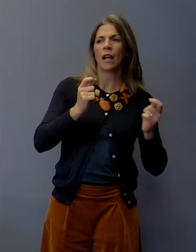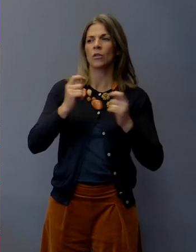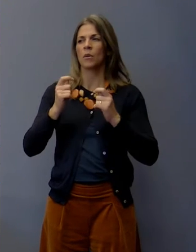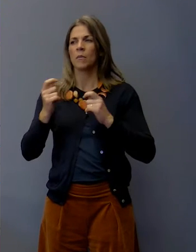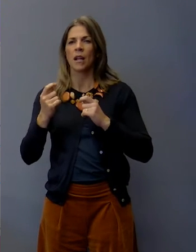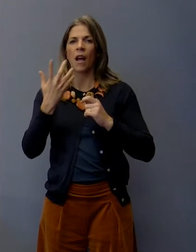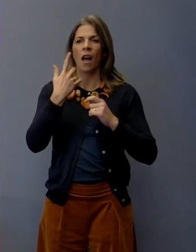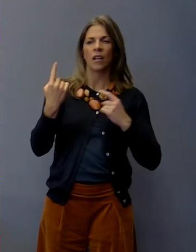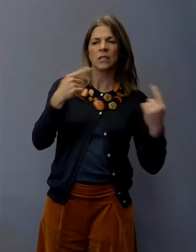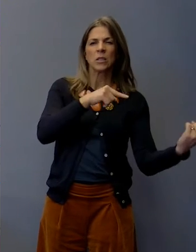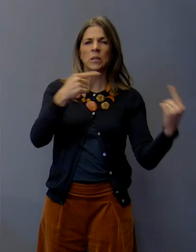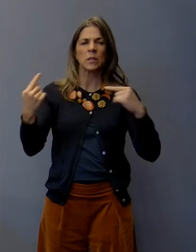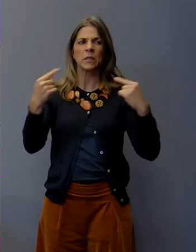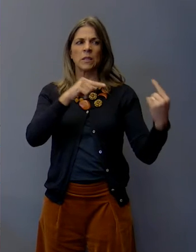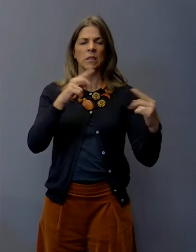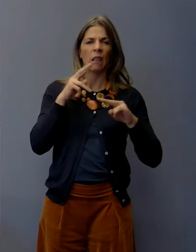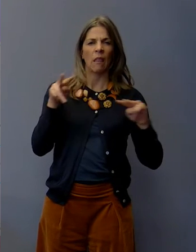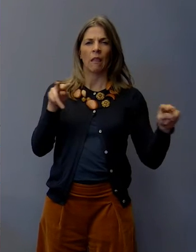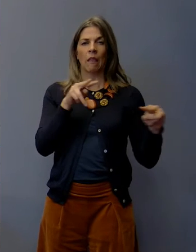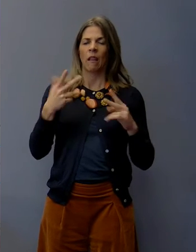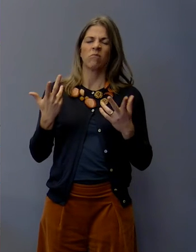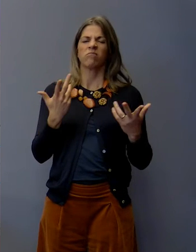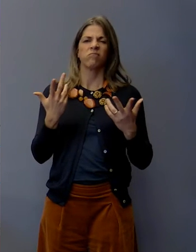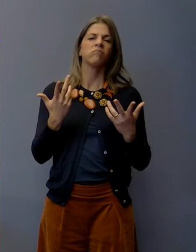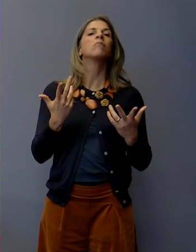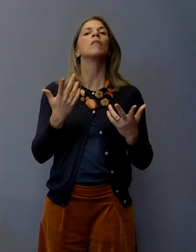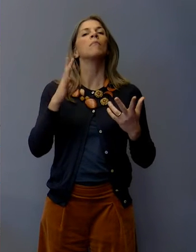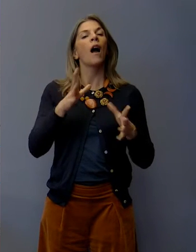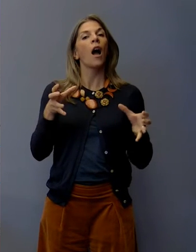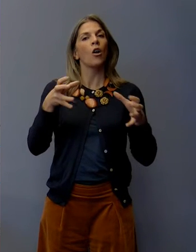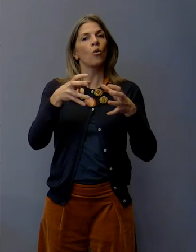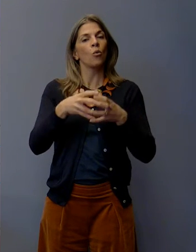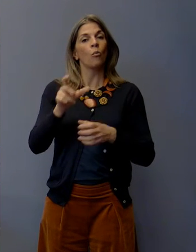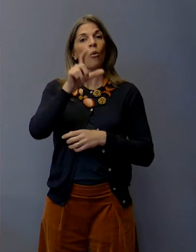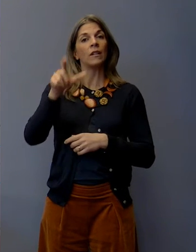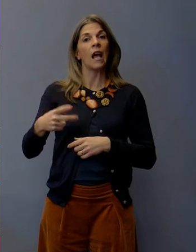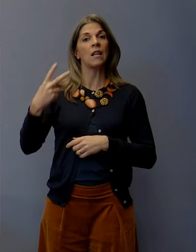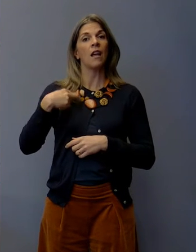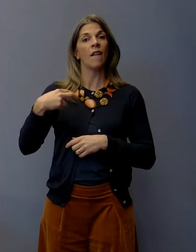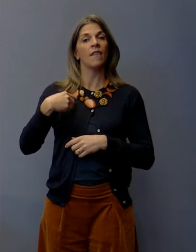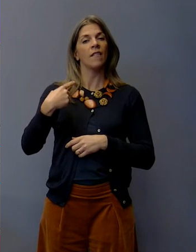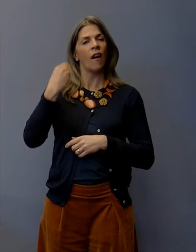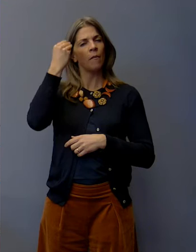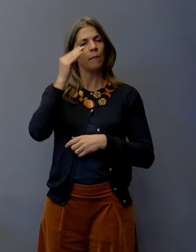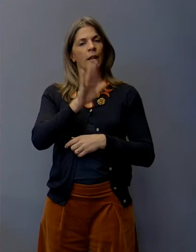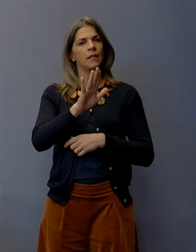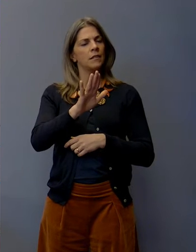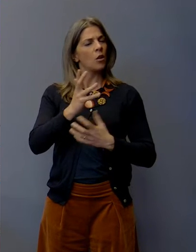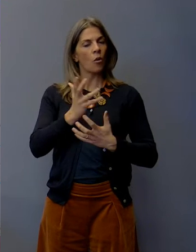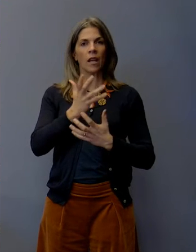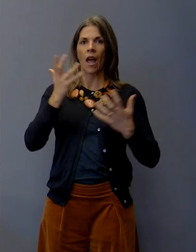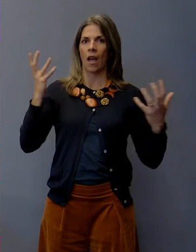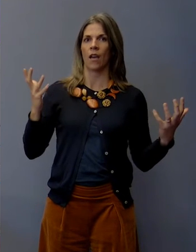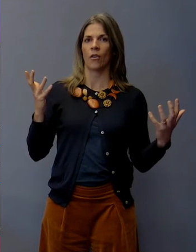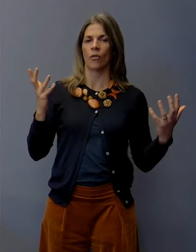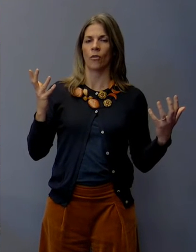non ricorsi la posizione d'italia viva del gruppo d'italia vita è stata chiara le nostre perplessità